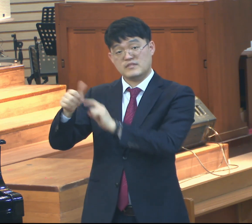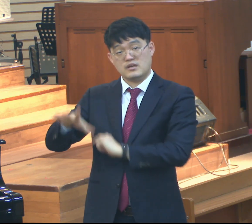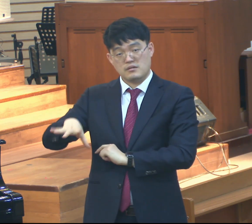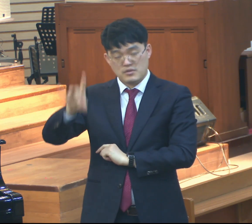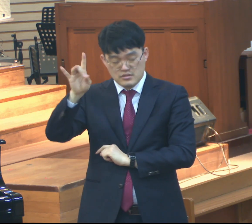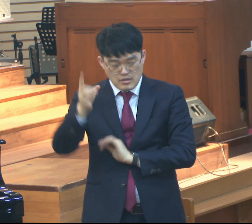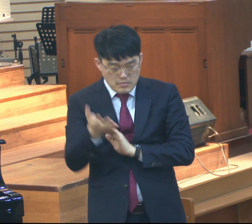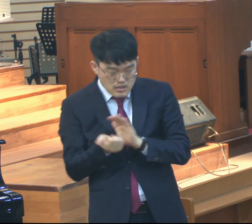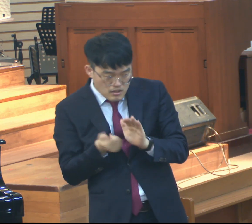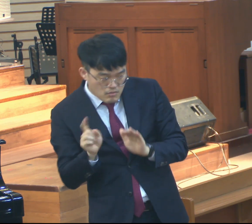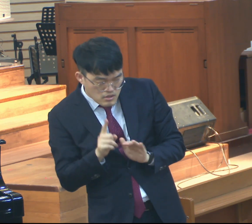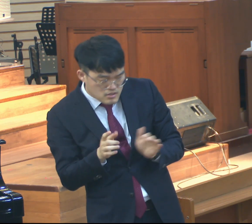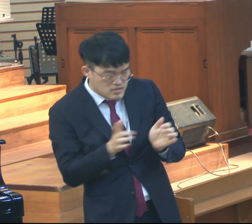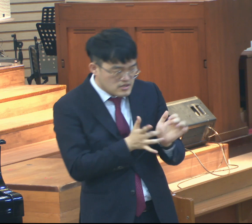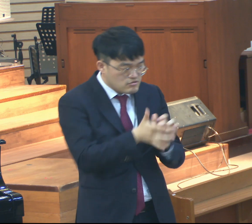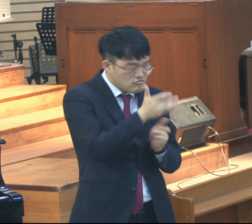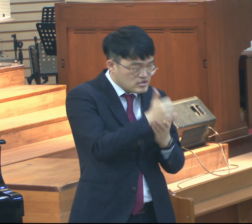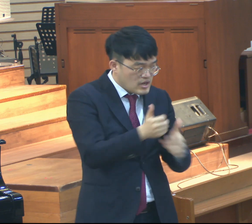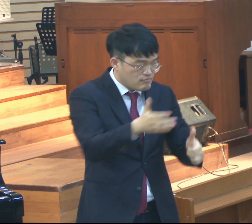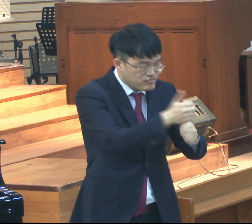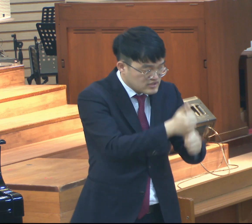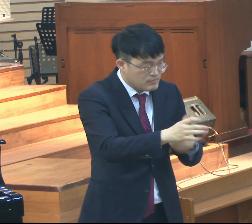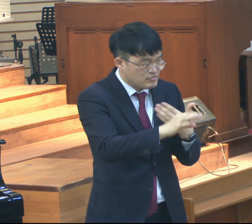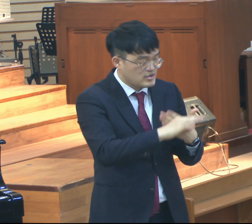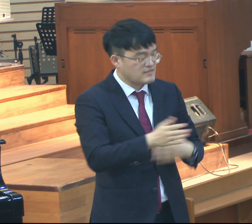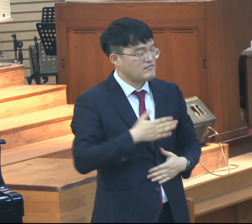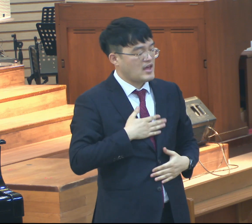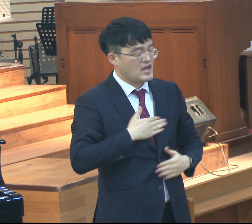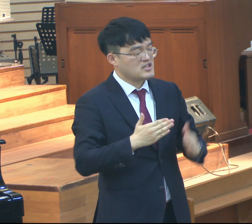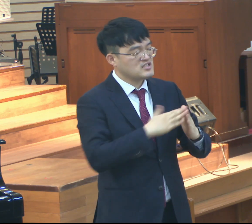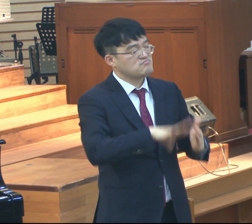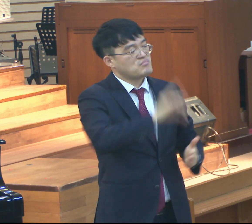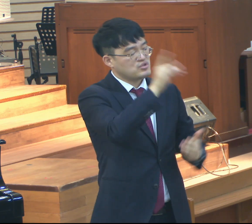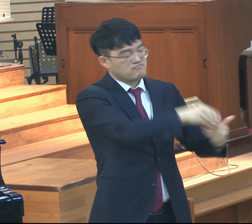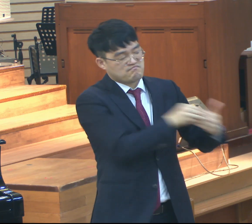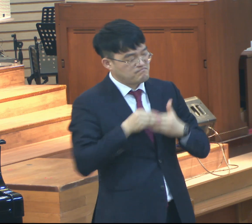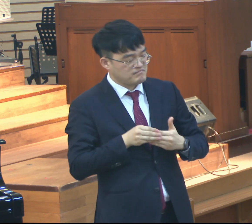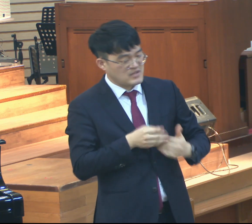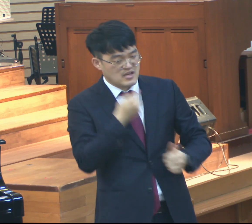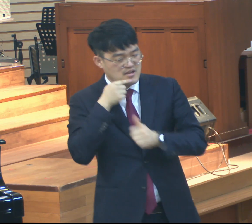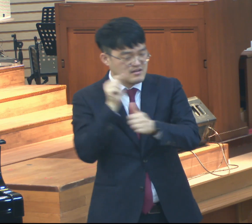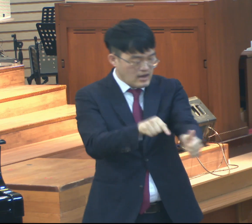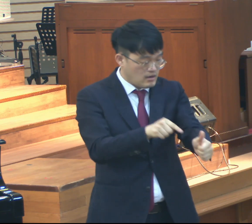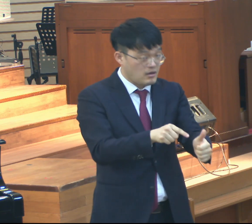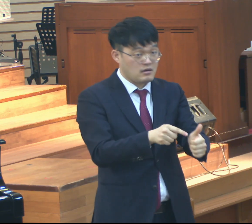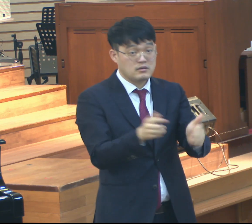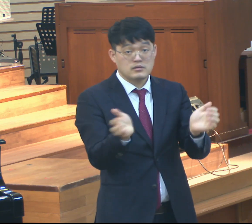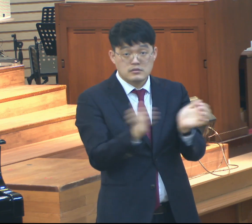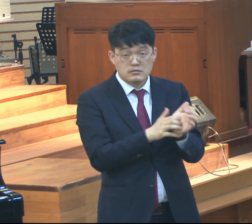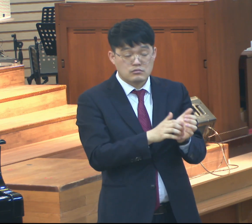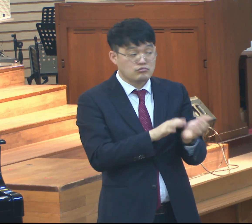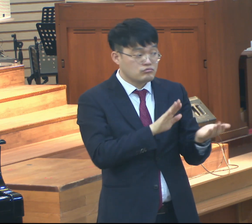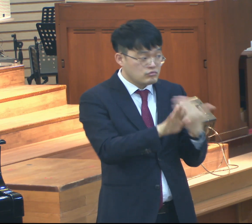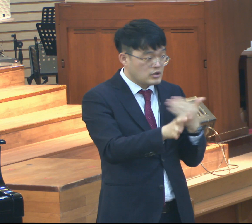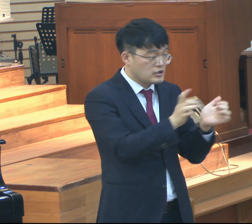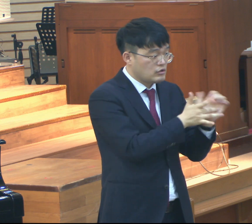써놓았죠. 예수를 붙잡으면 우리 집으로 먼저 데리고 와라. 그의 구상대로 예수님은 안나스 앞에서